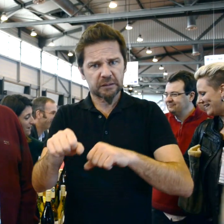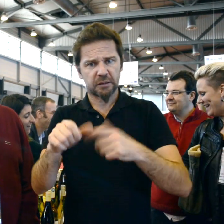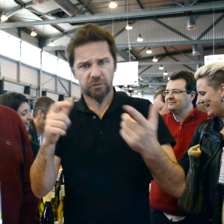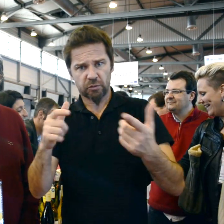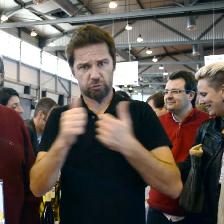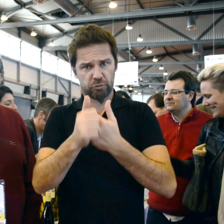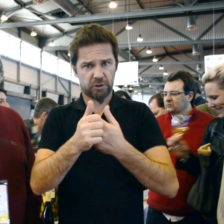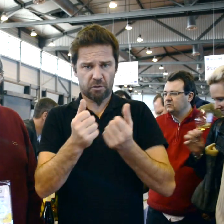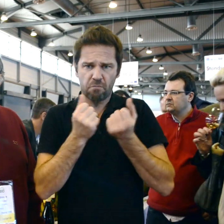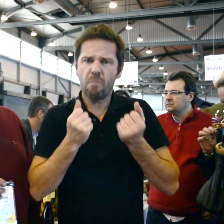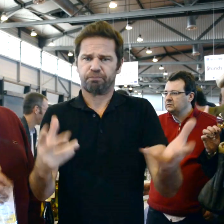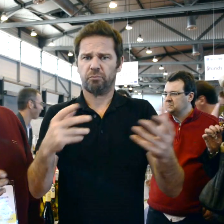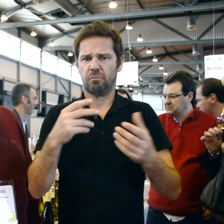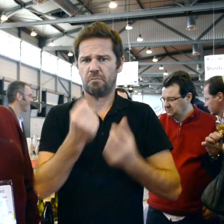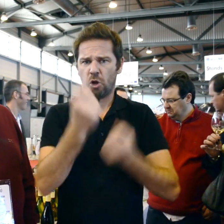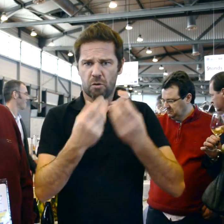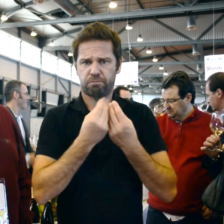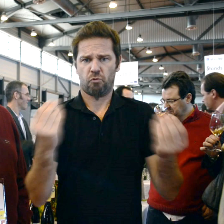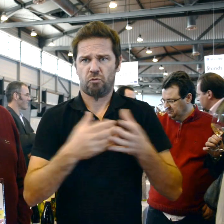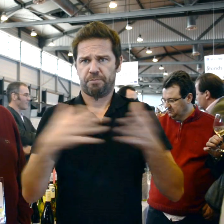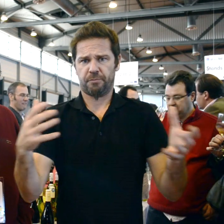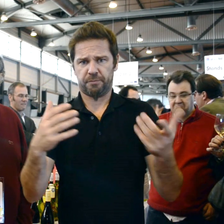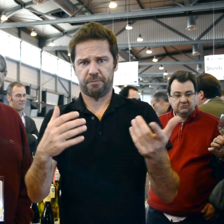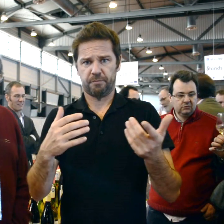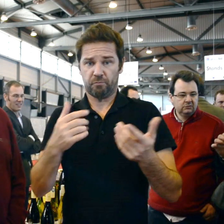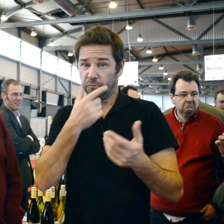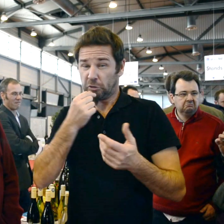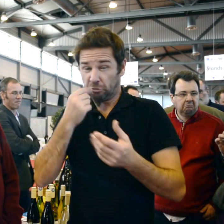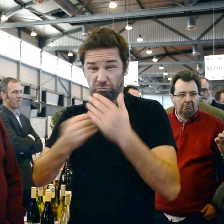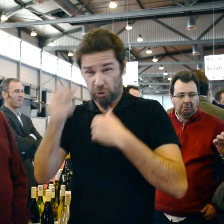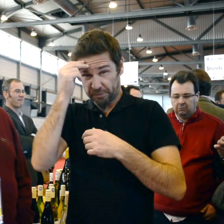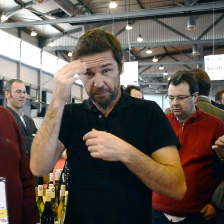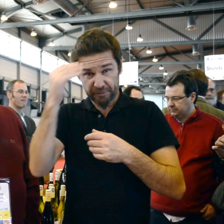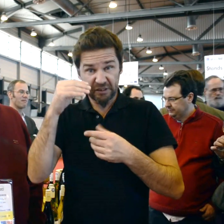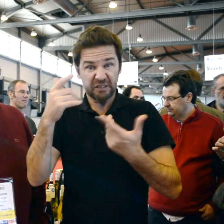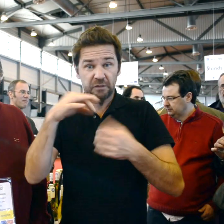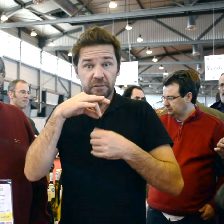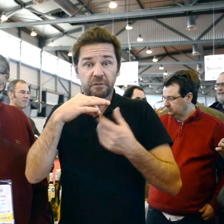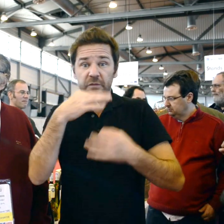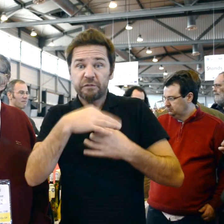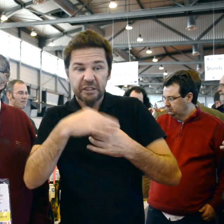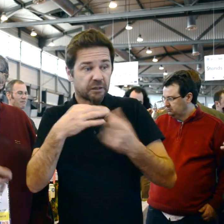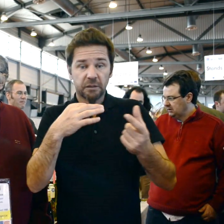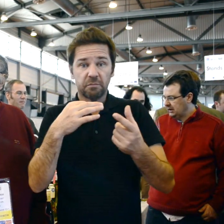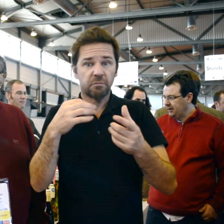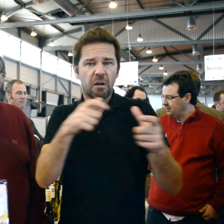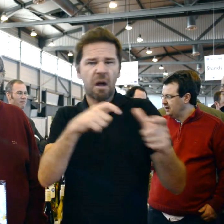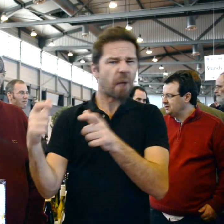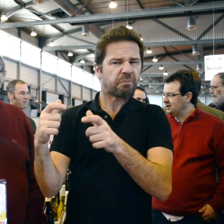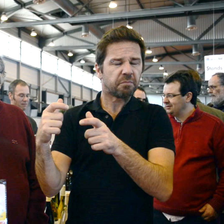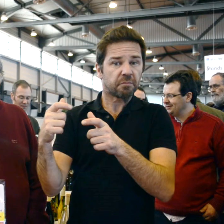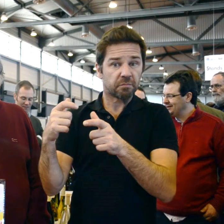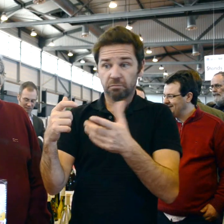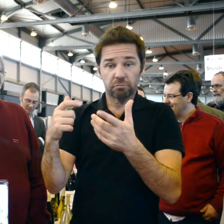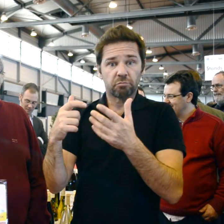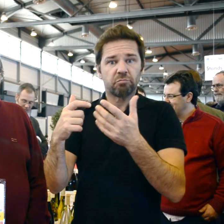sujets important. C'est-à-dire que une vigne, on le comprendra aisément, une vigne complètement isolée peut être, si elle n'est pas contaminée,